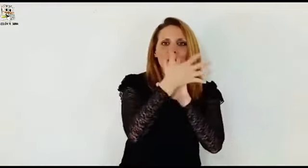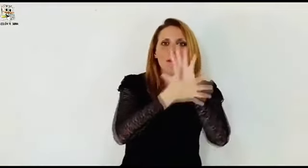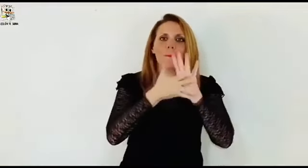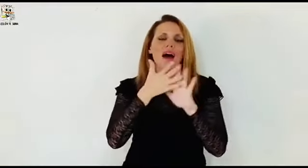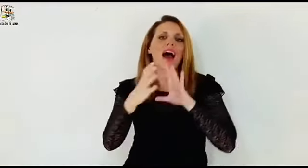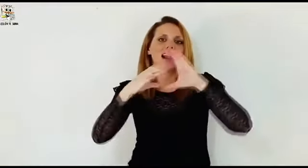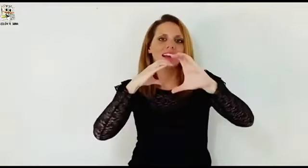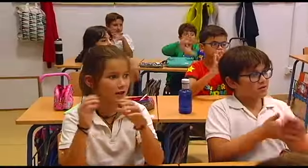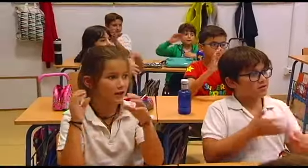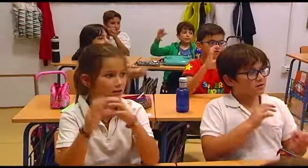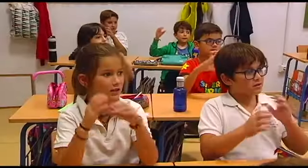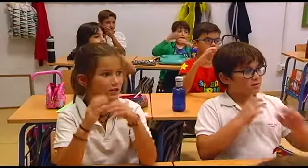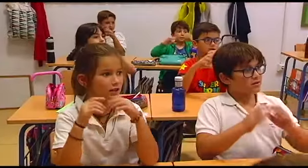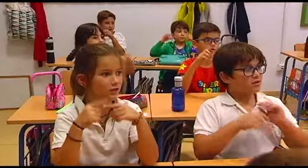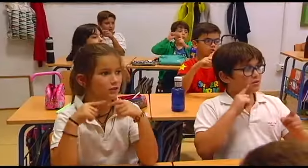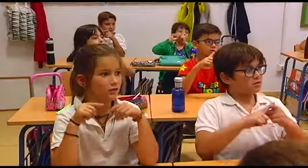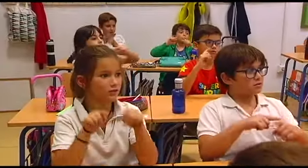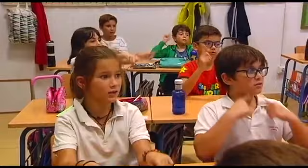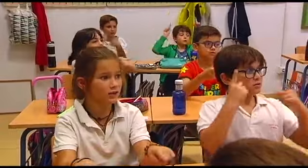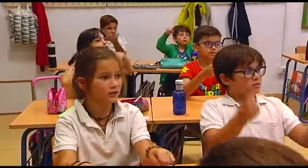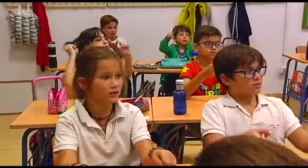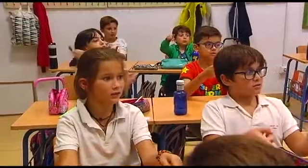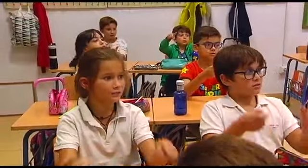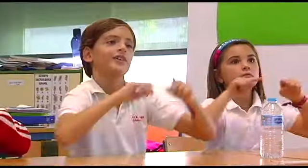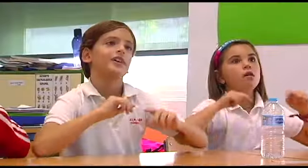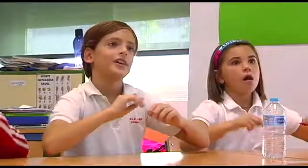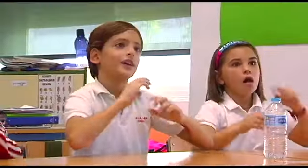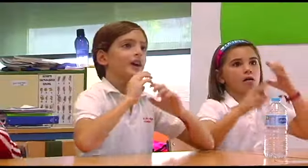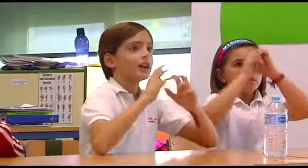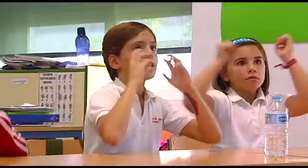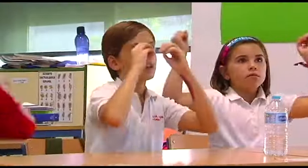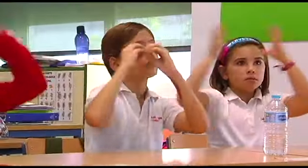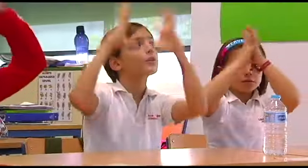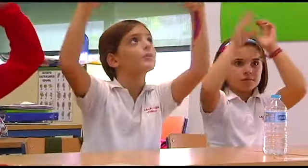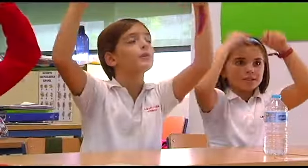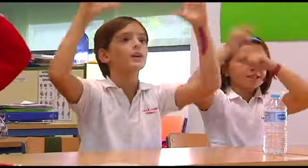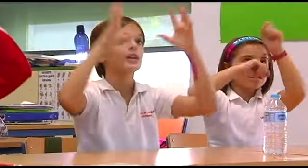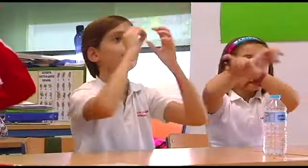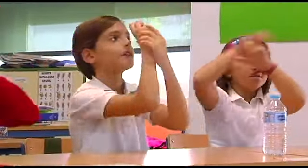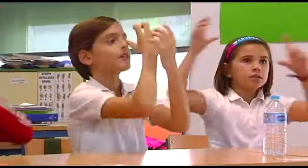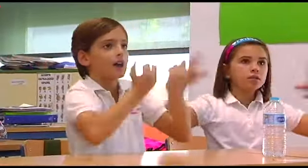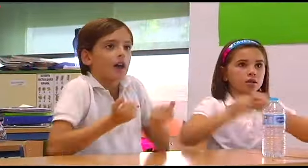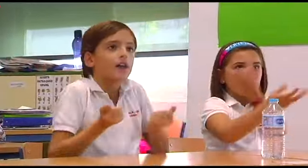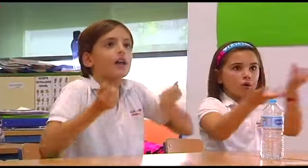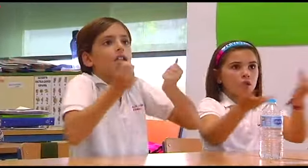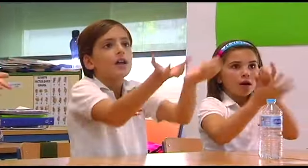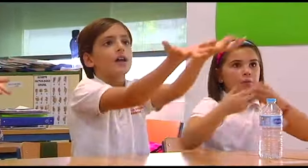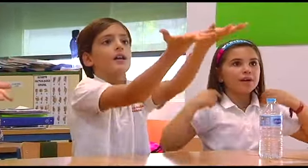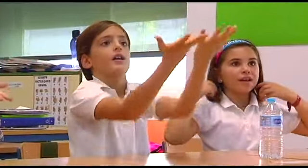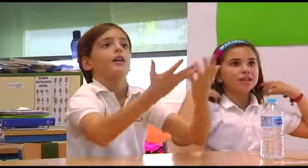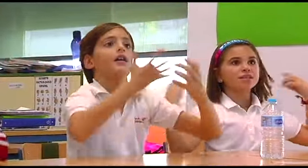por compartirlo contigo. Hay un gesto para expresar lo que quieras